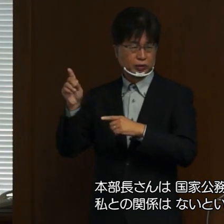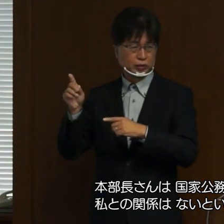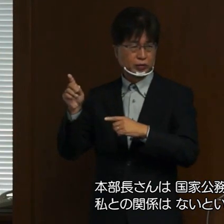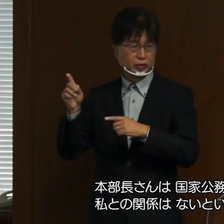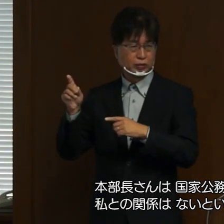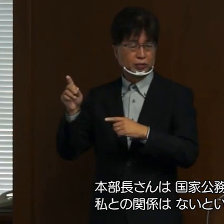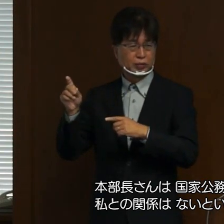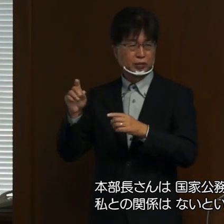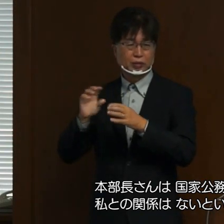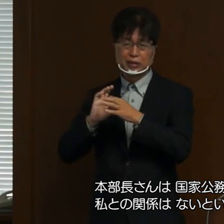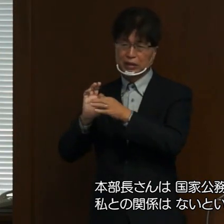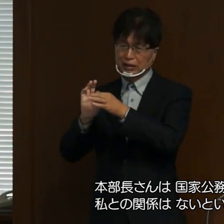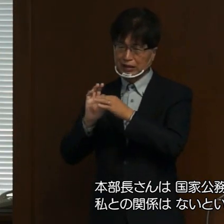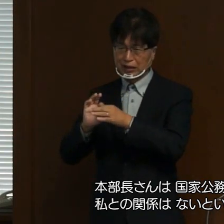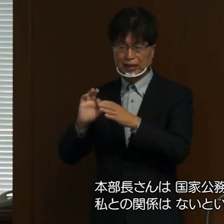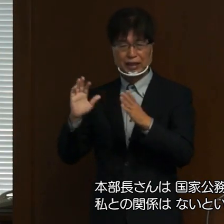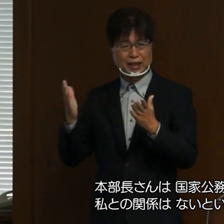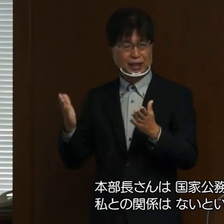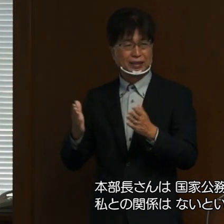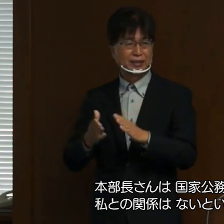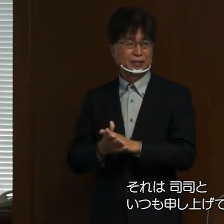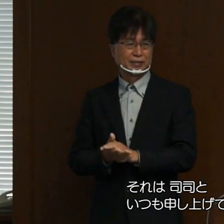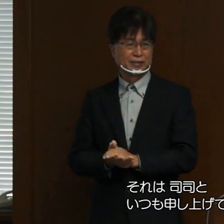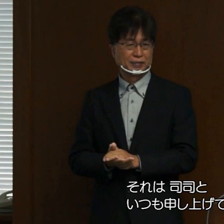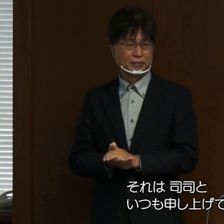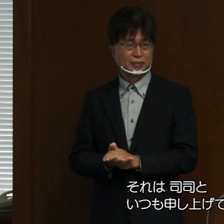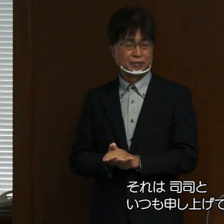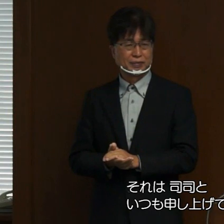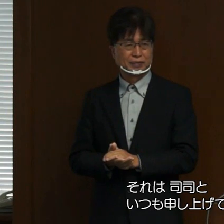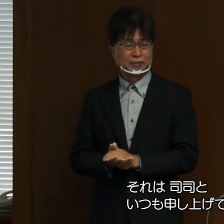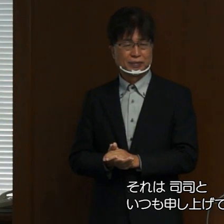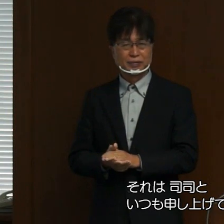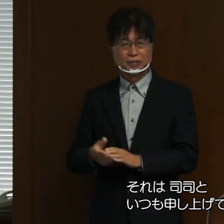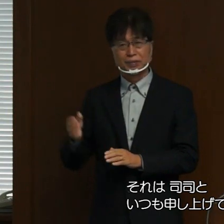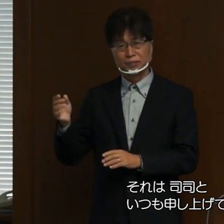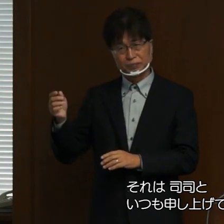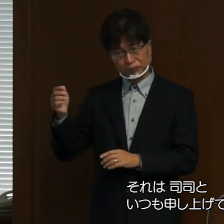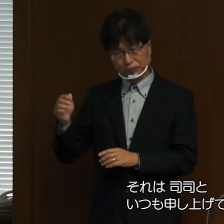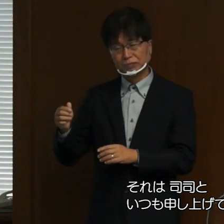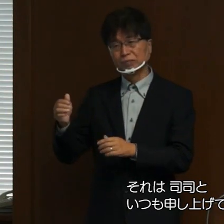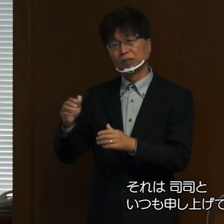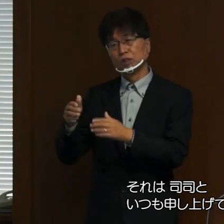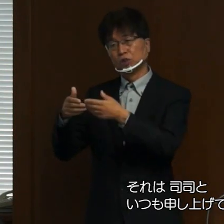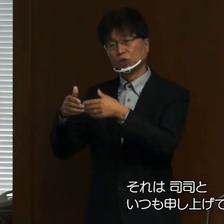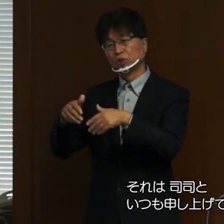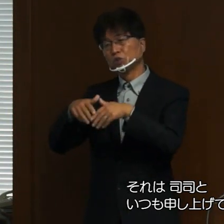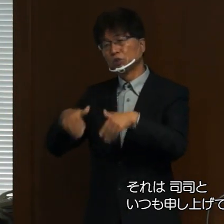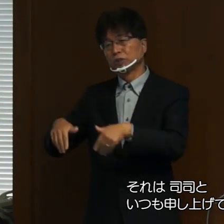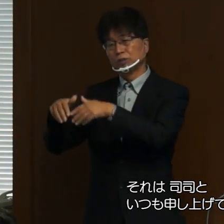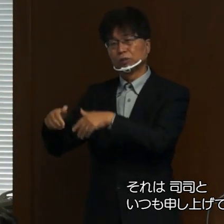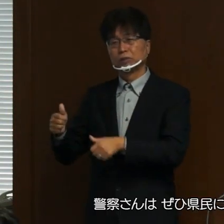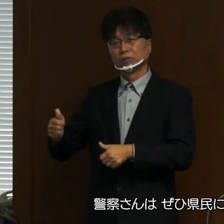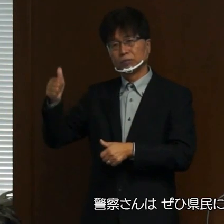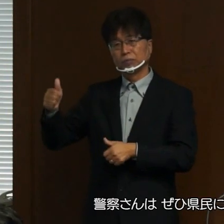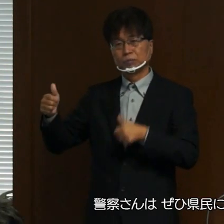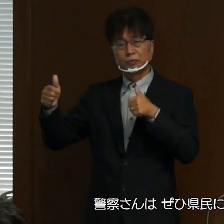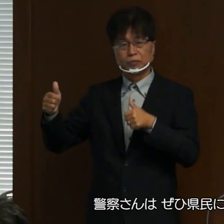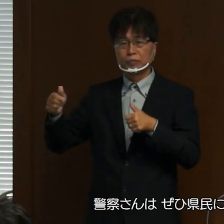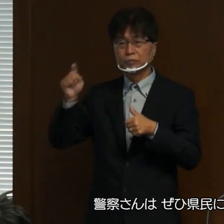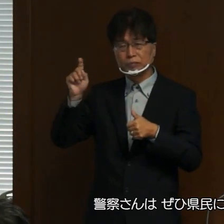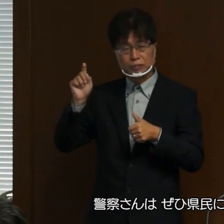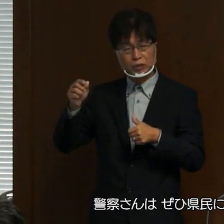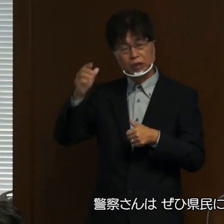私との関係はまだないということでありますので、それはもうつかさつかさといつも申し上げてますけれども、警察さ